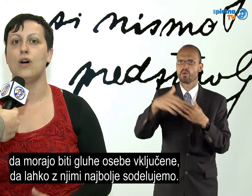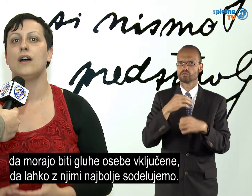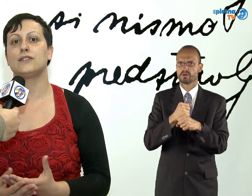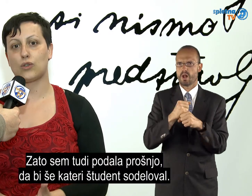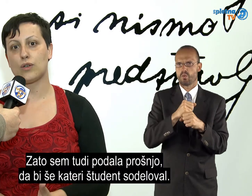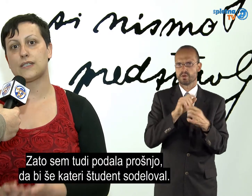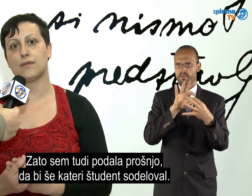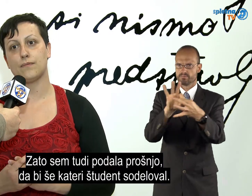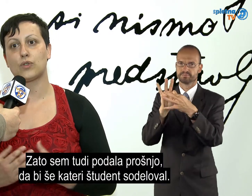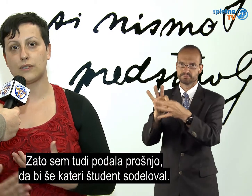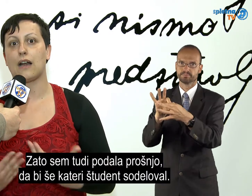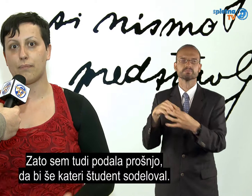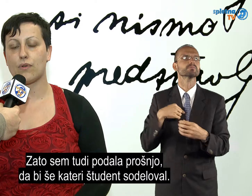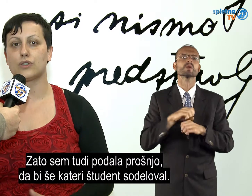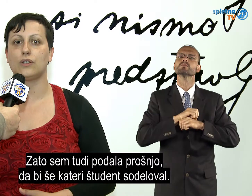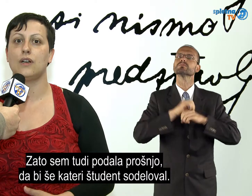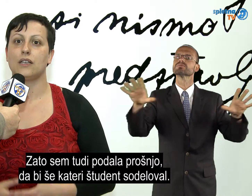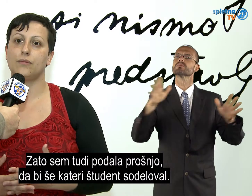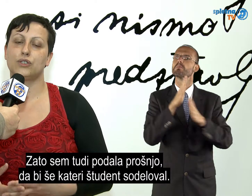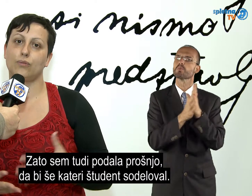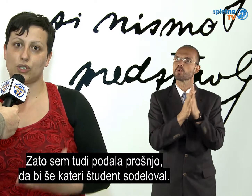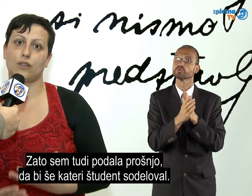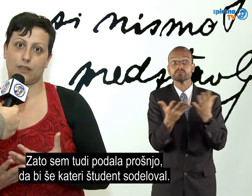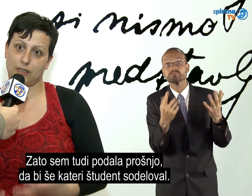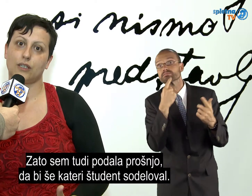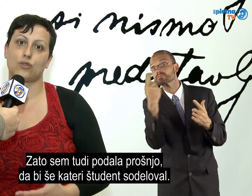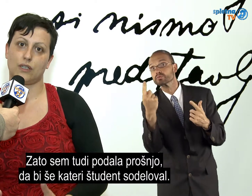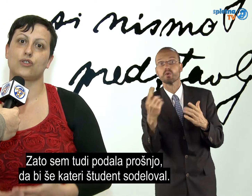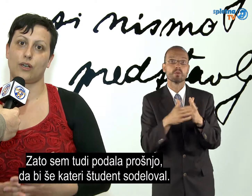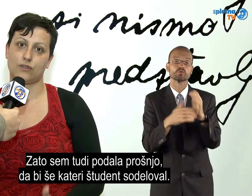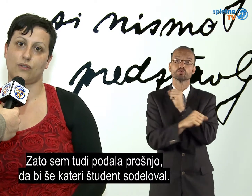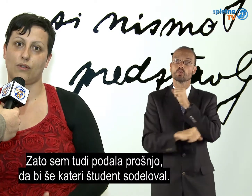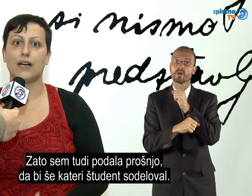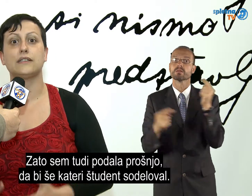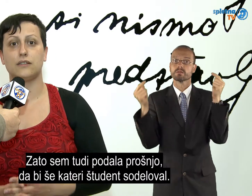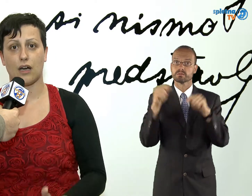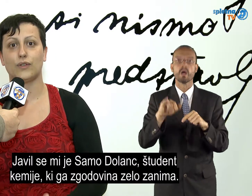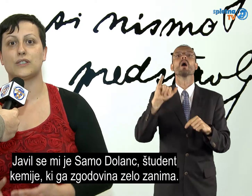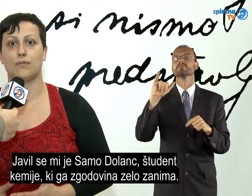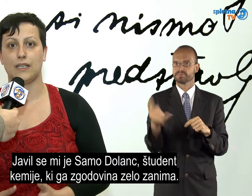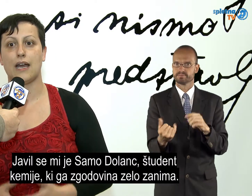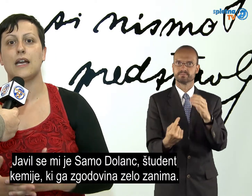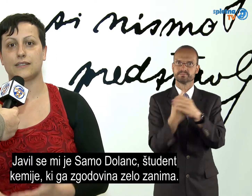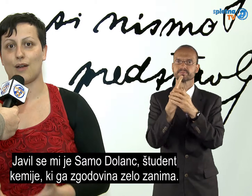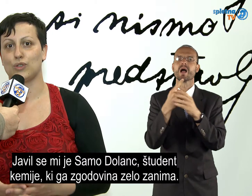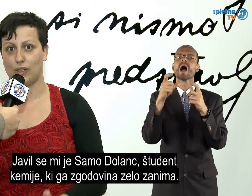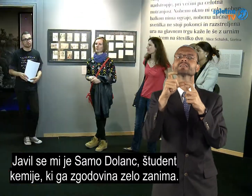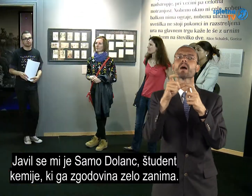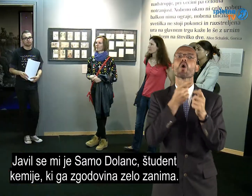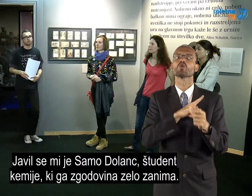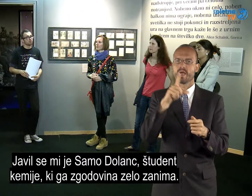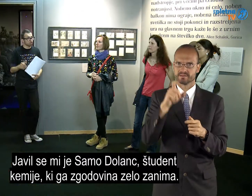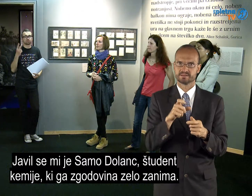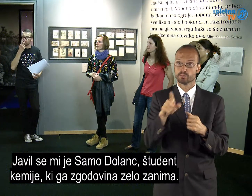sodelujemo. Zato sem tudi dala prošnjo, da če bi še kateri študent želel sodelovati, in javil se mi je Samo